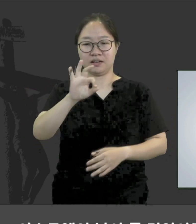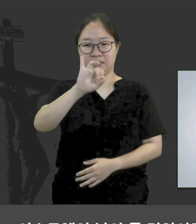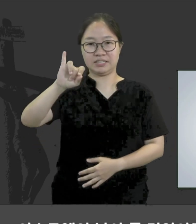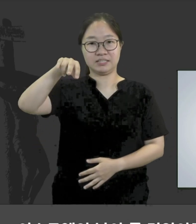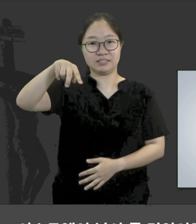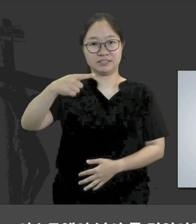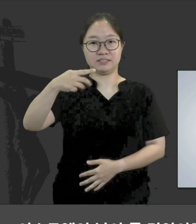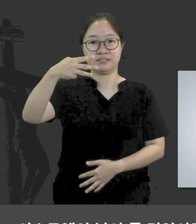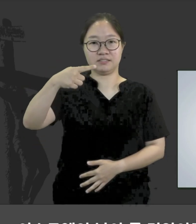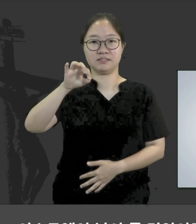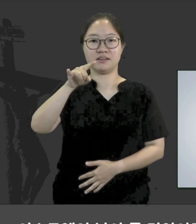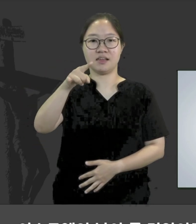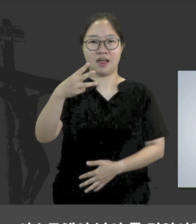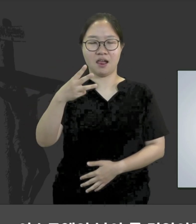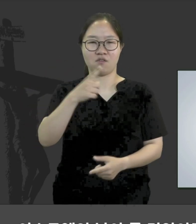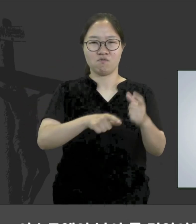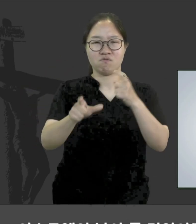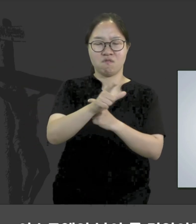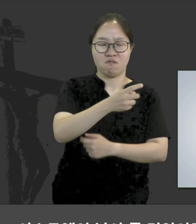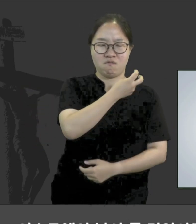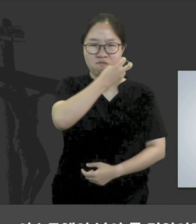이스라엘의 날이 클 것이미로다.